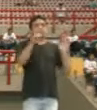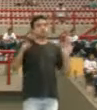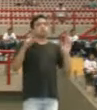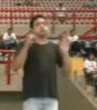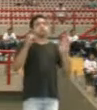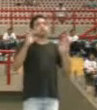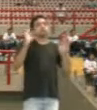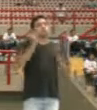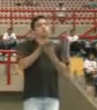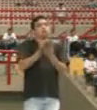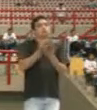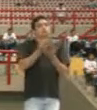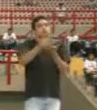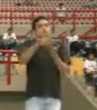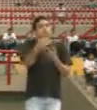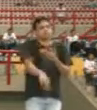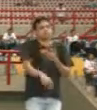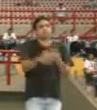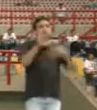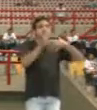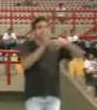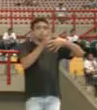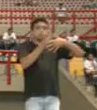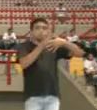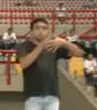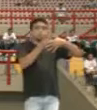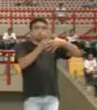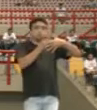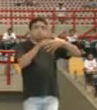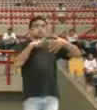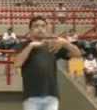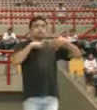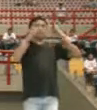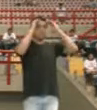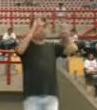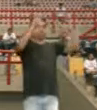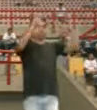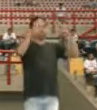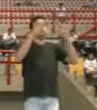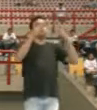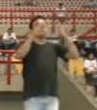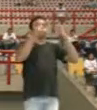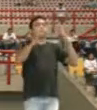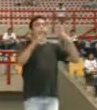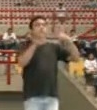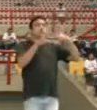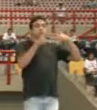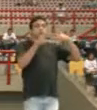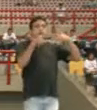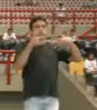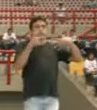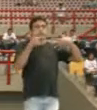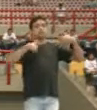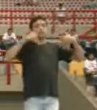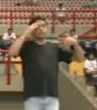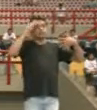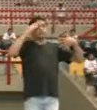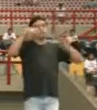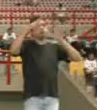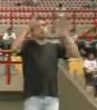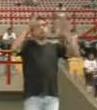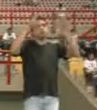nas primeiras aulas aqui. Competência 1, atendimento à proposta. Competência 2, entendimento